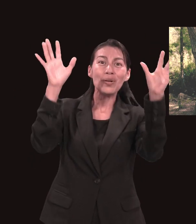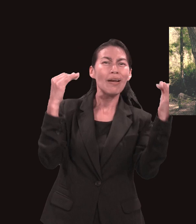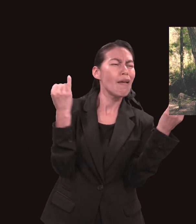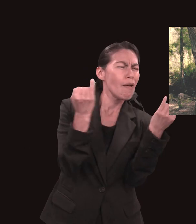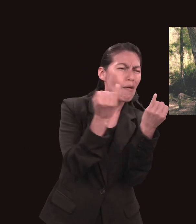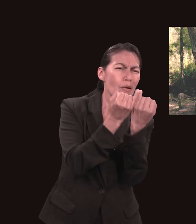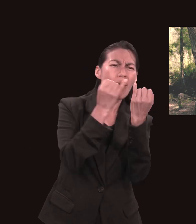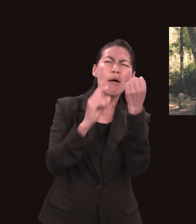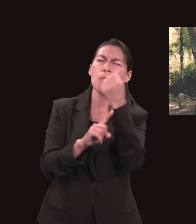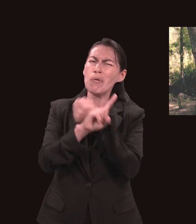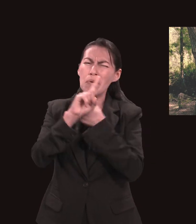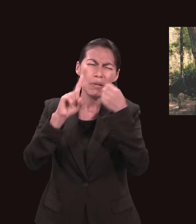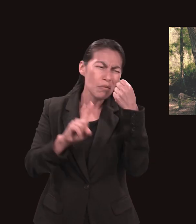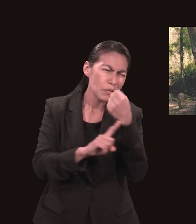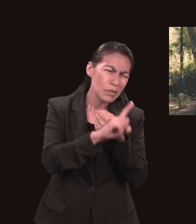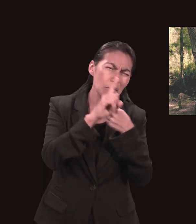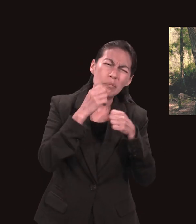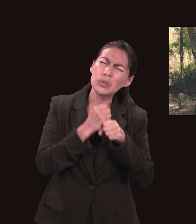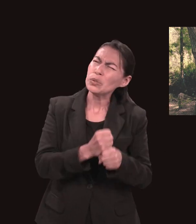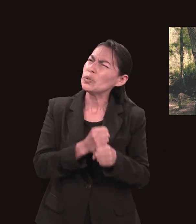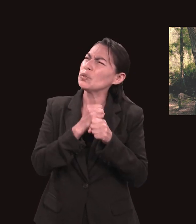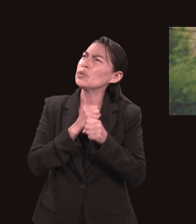saldrá